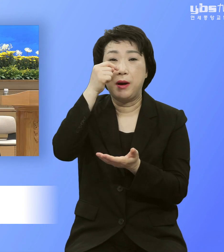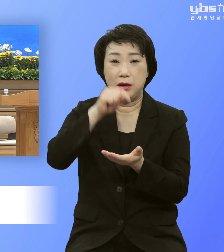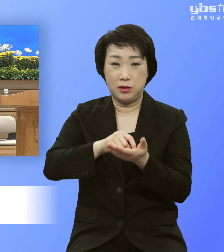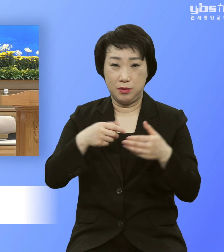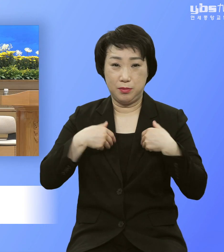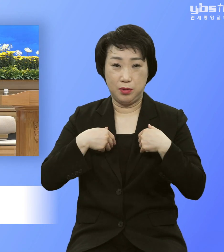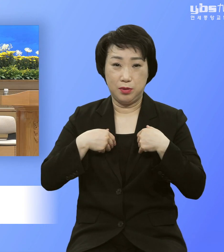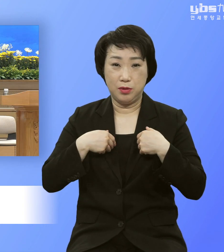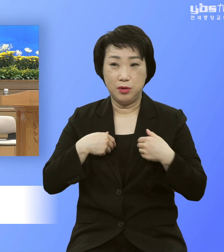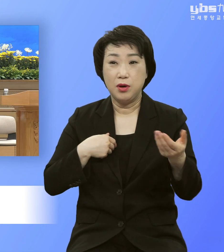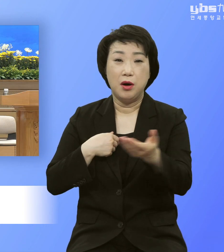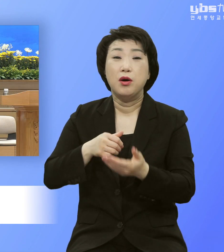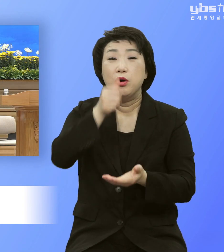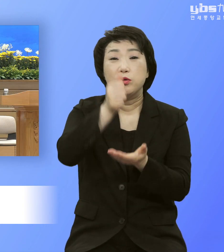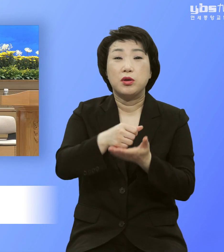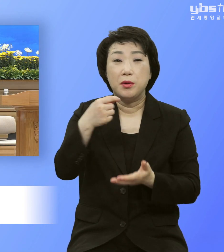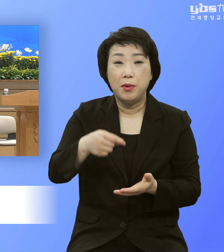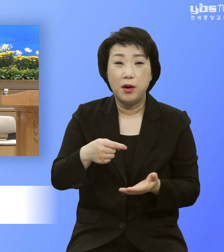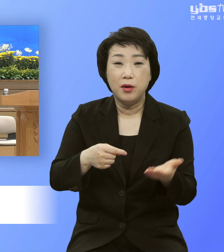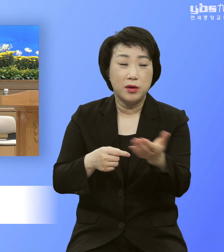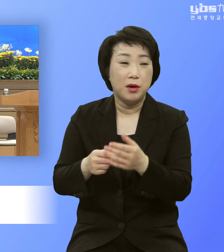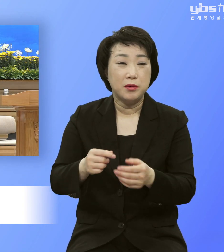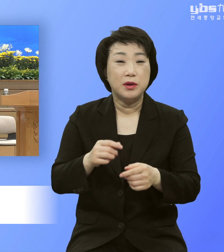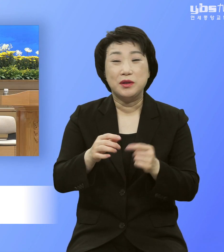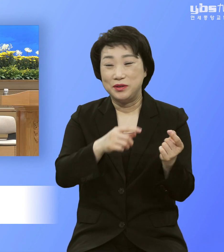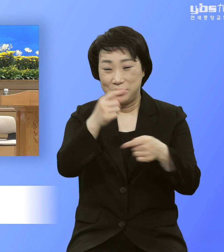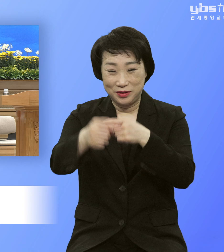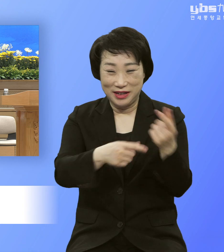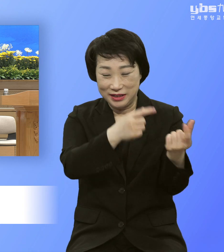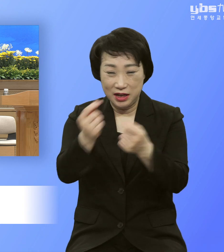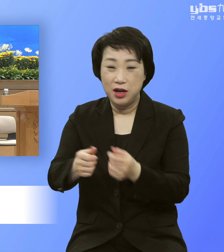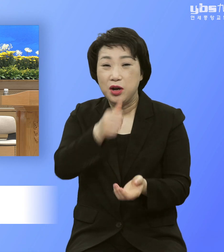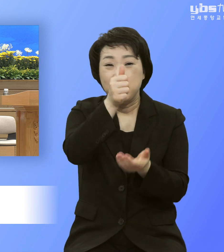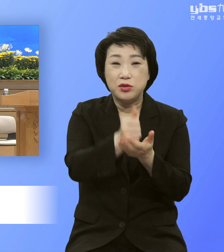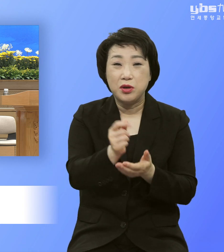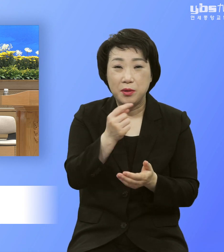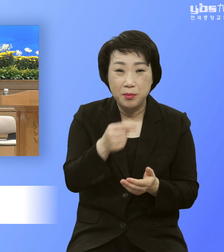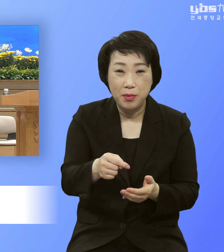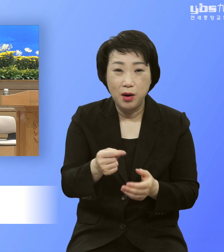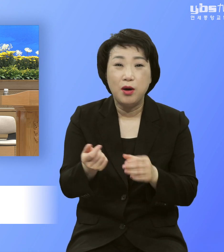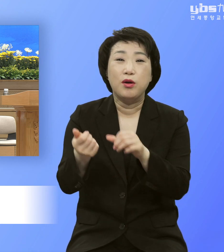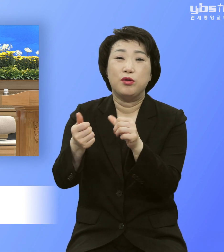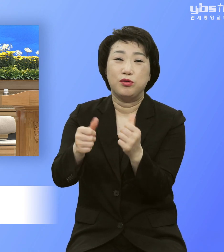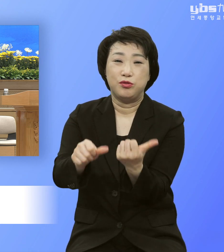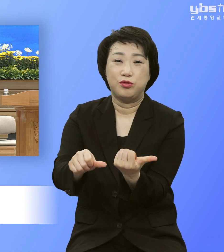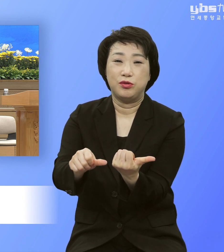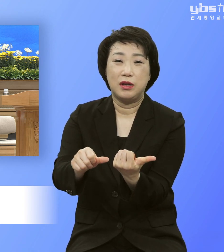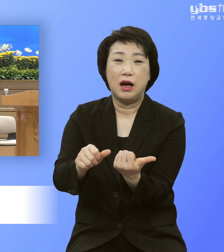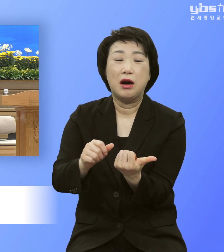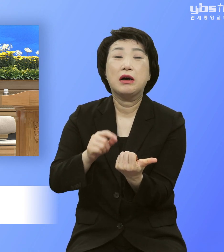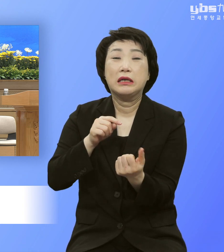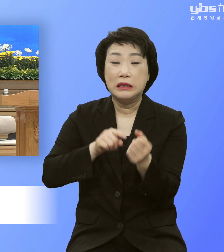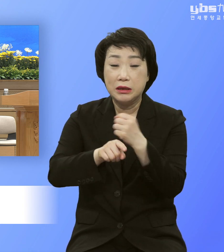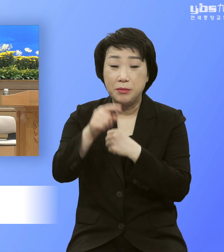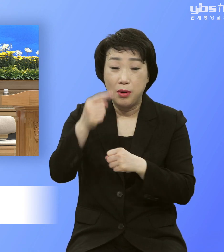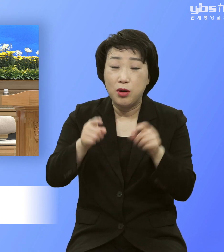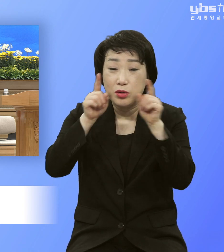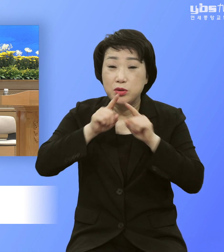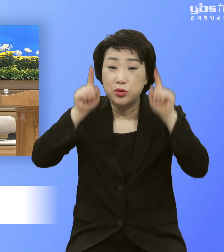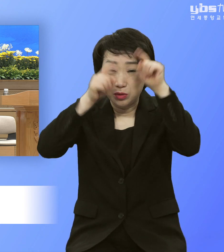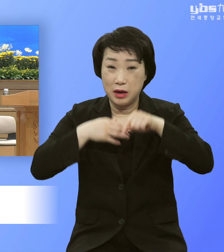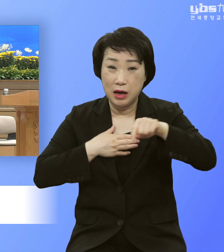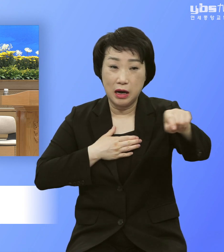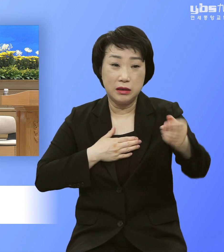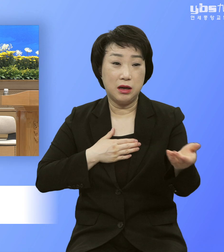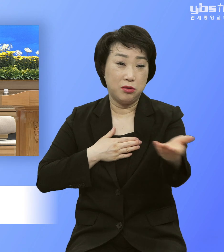말이야. 죄는 뭐예요? 다 같이 시작. 죽는다 그 말이야. 이 말을 말하면 지옥 간다 그 말이에요.